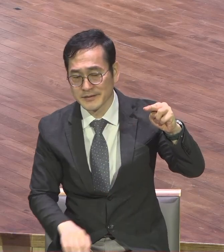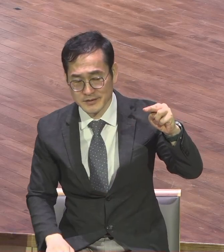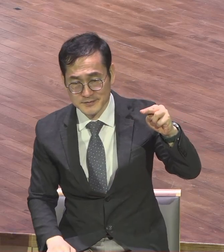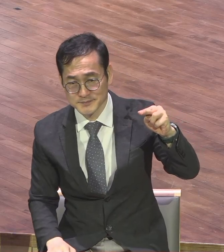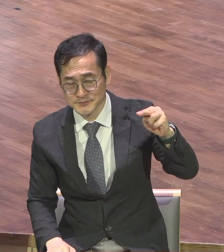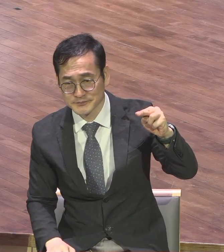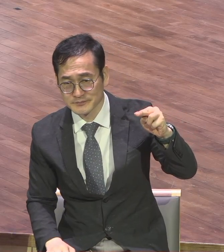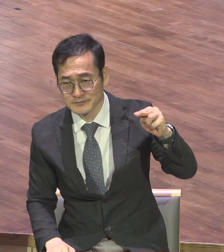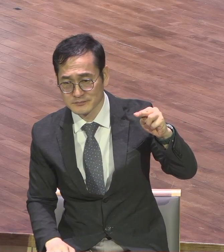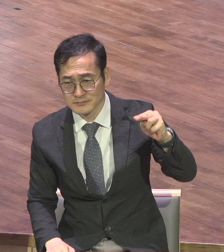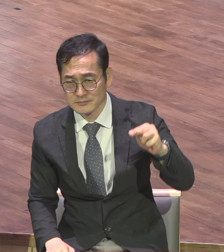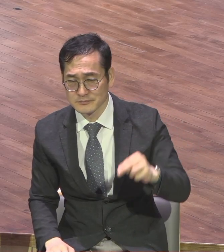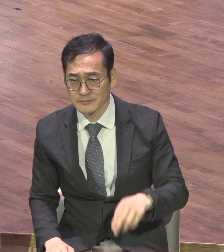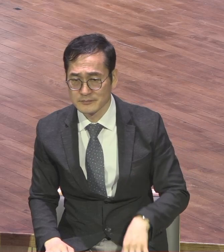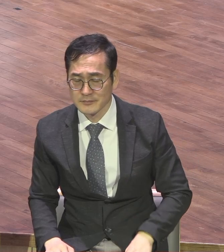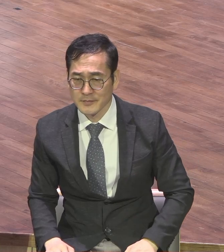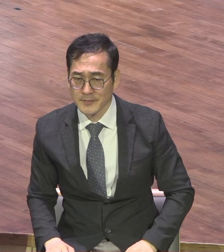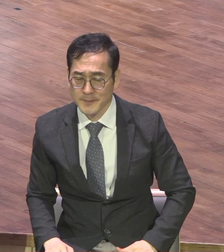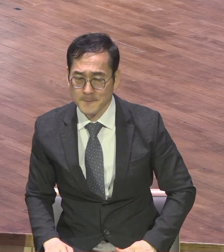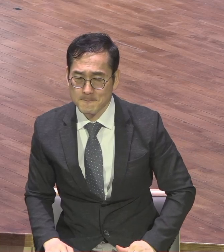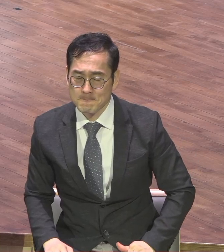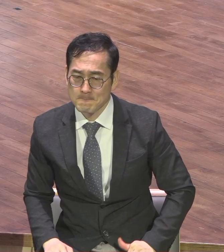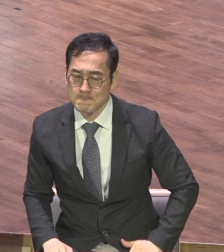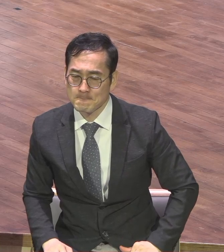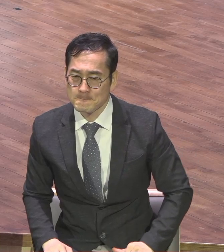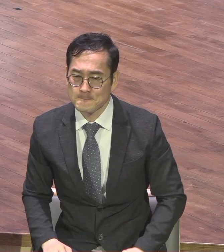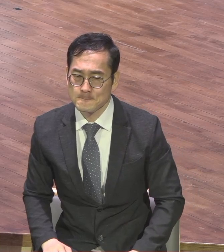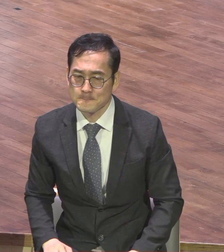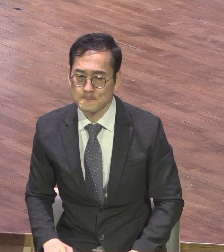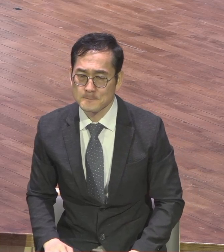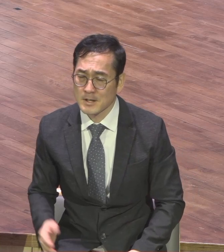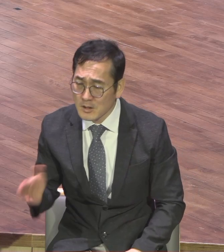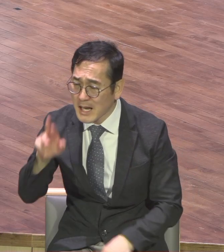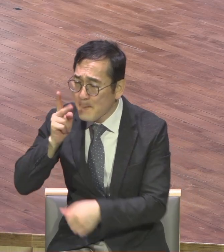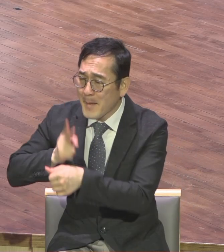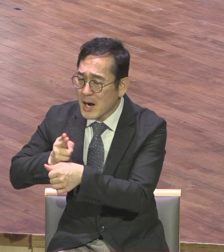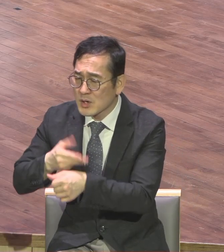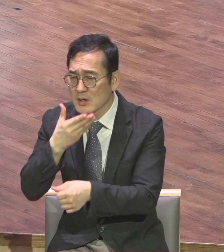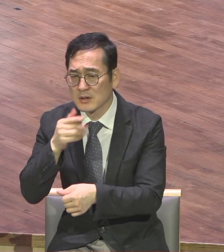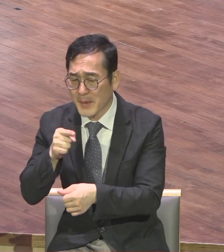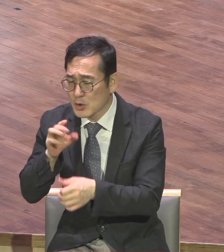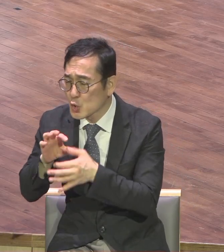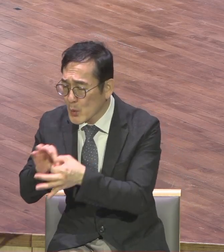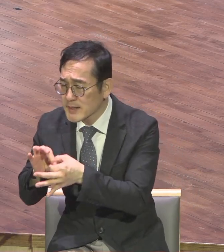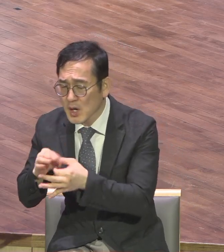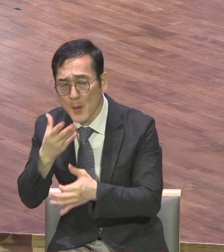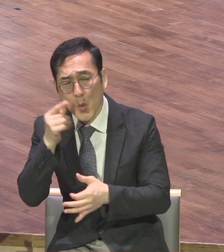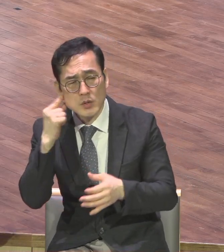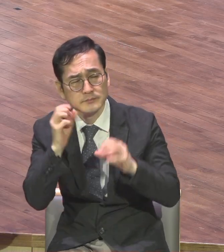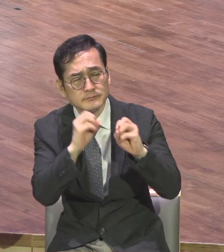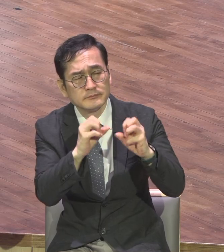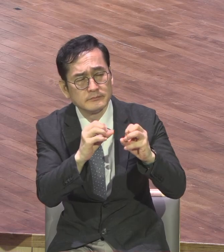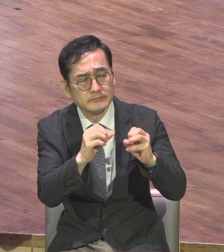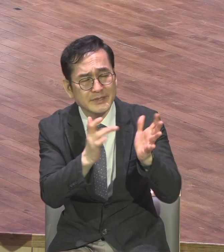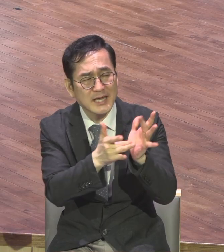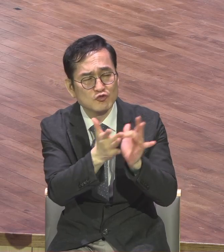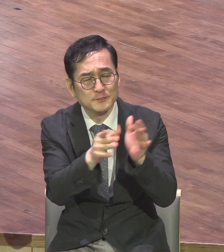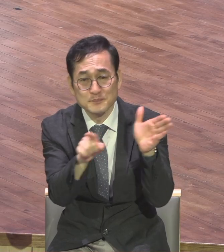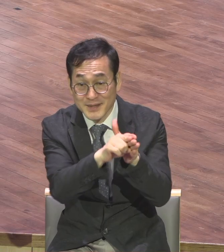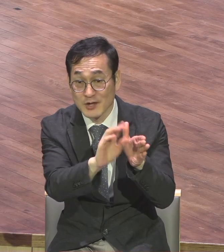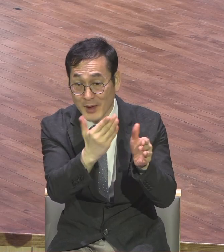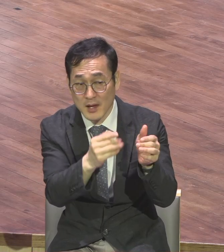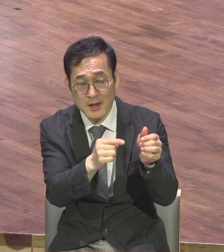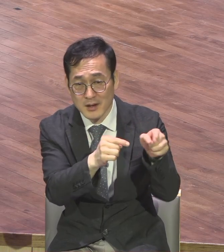이 바울 선교하는 이 일에 그야말로 경제적 플랫폼이 됐을 뿐만 아니라